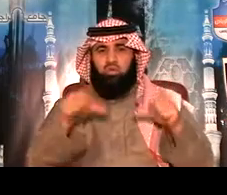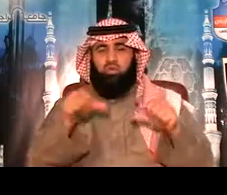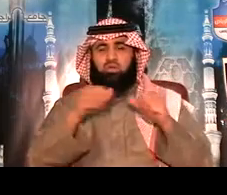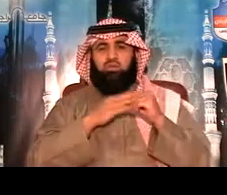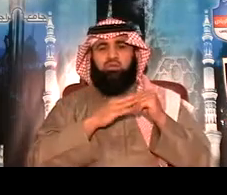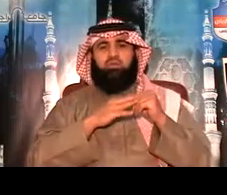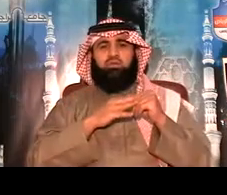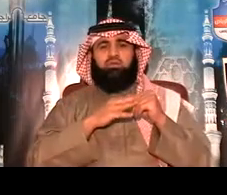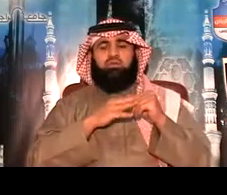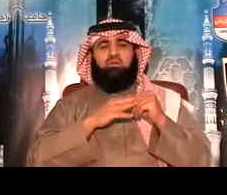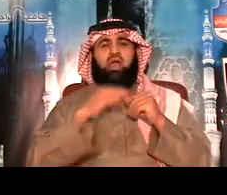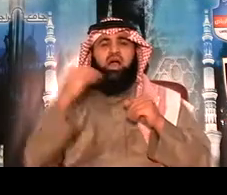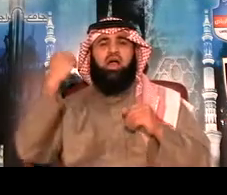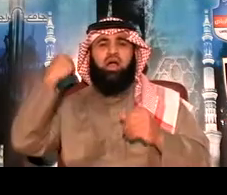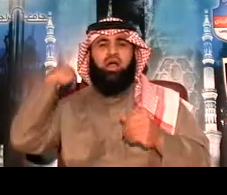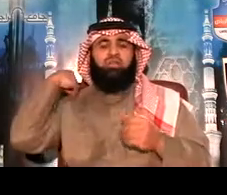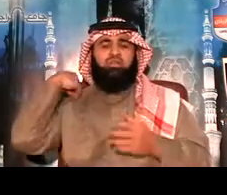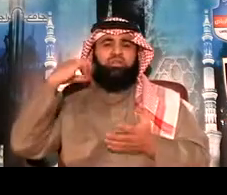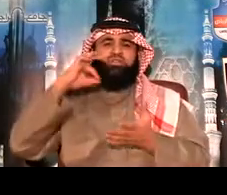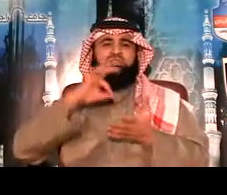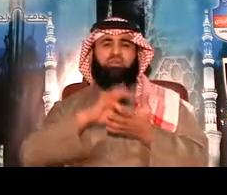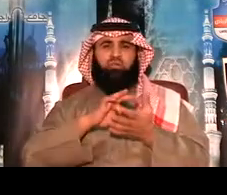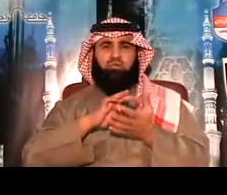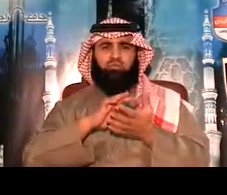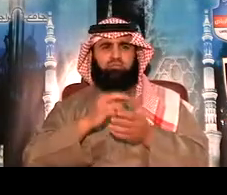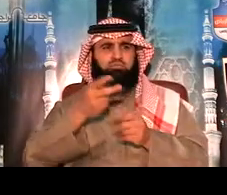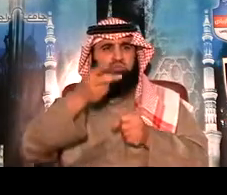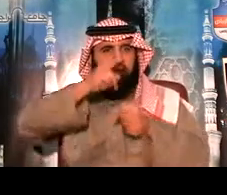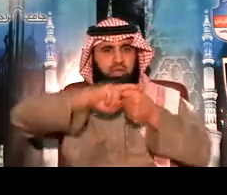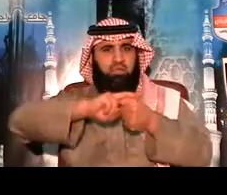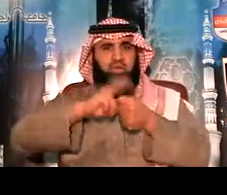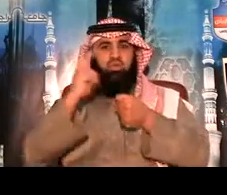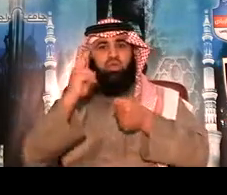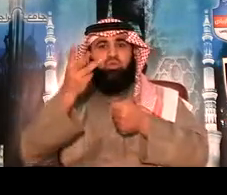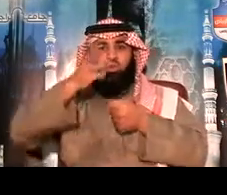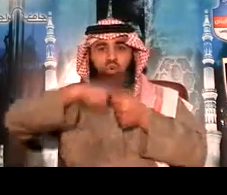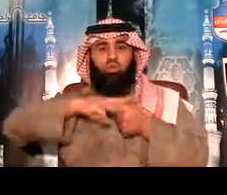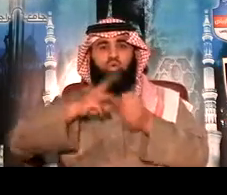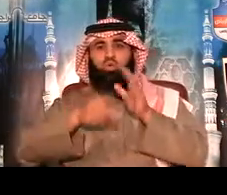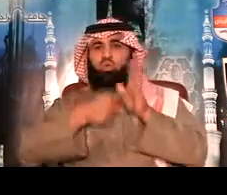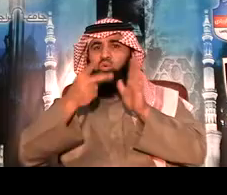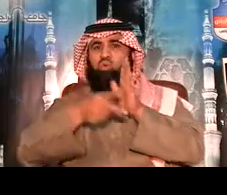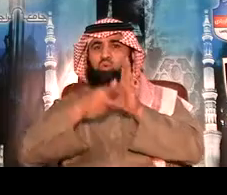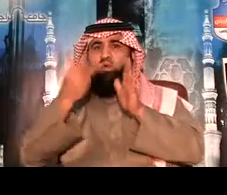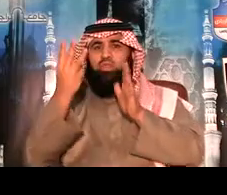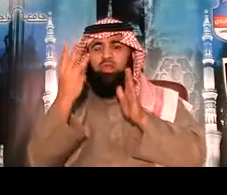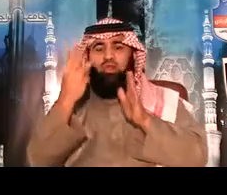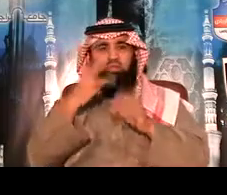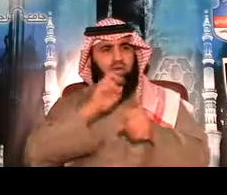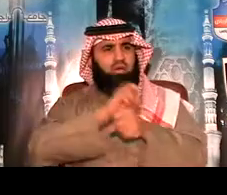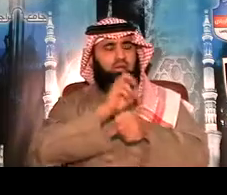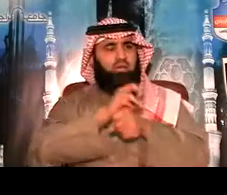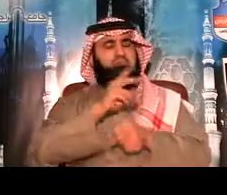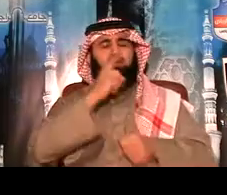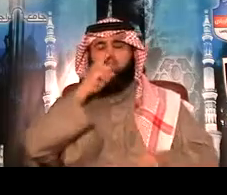لا شيء له. فأعادها ثلاث مرات ويقول رسول الله صلى الله عليه وسلم: